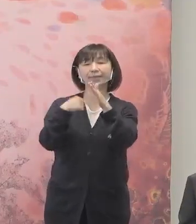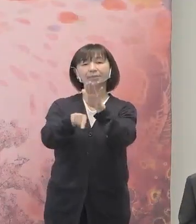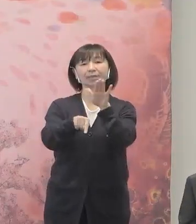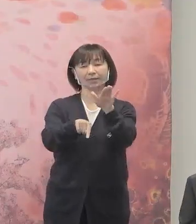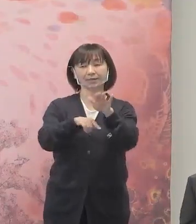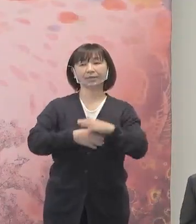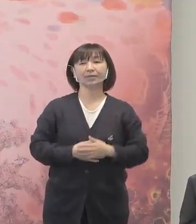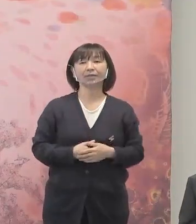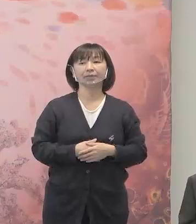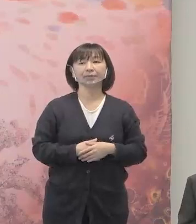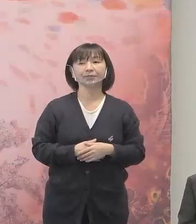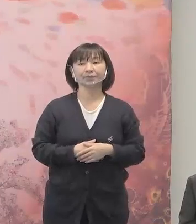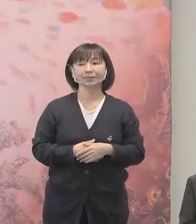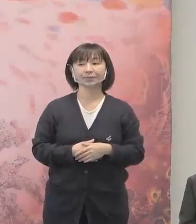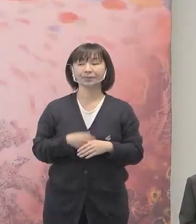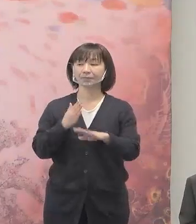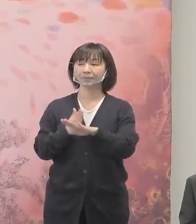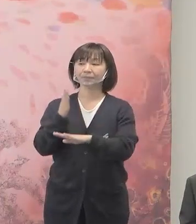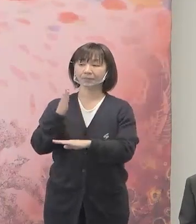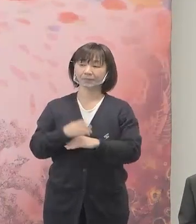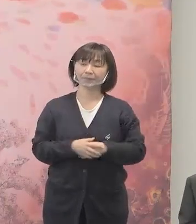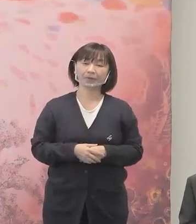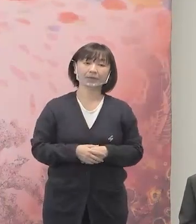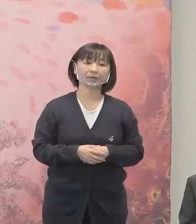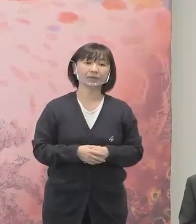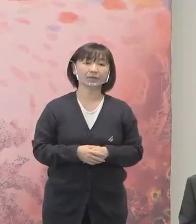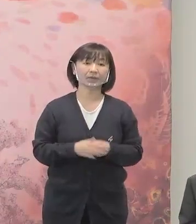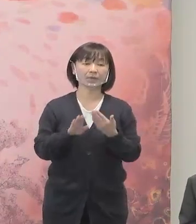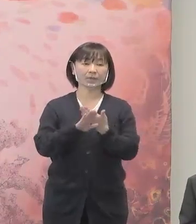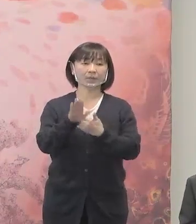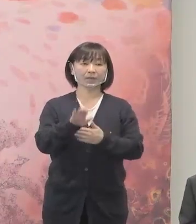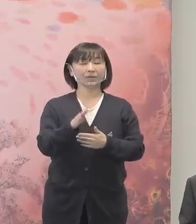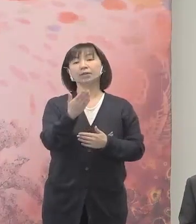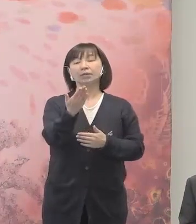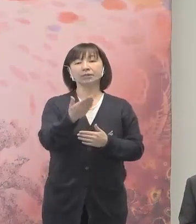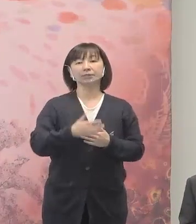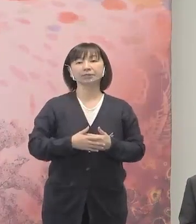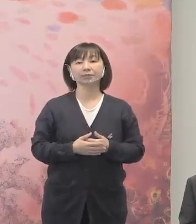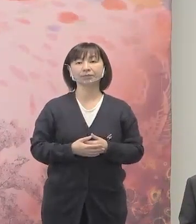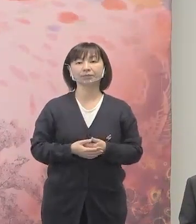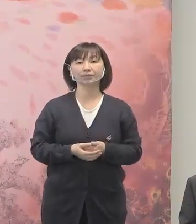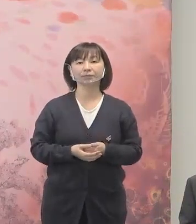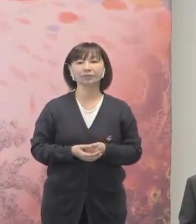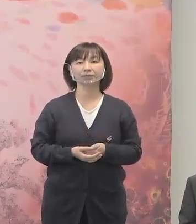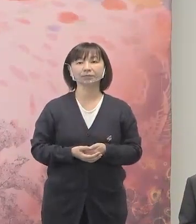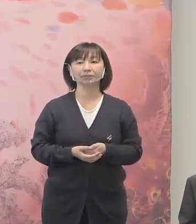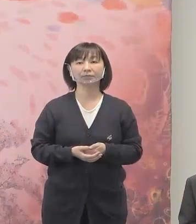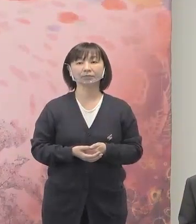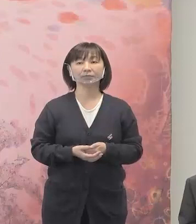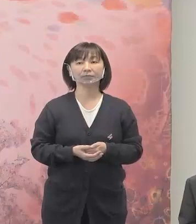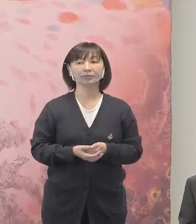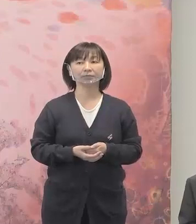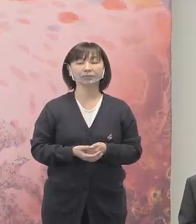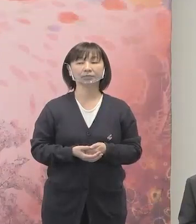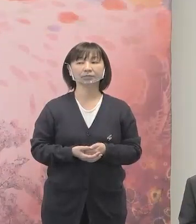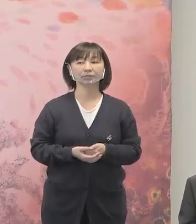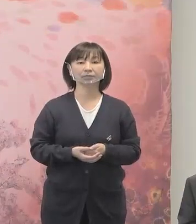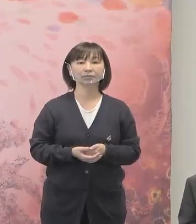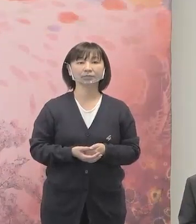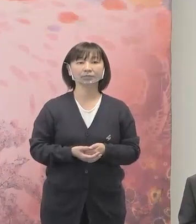はい、わかりました。ありがとうございます。 はい、他に案件に関してご質問ございませんか。